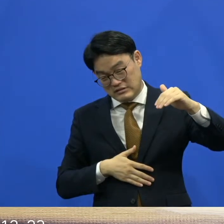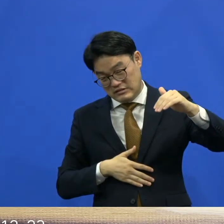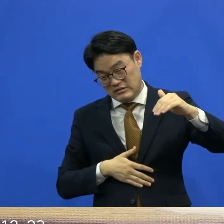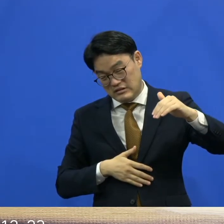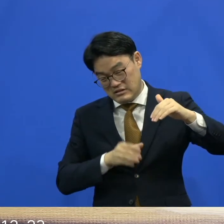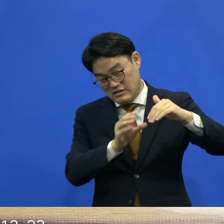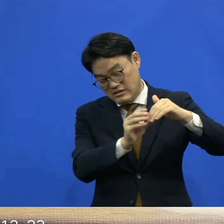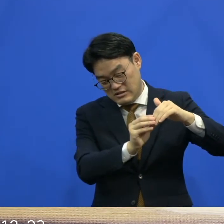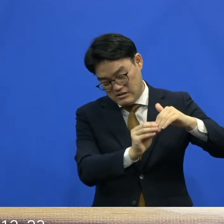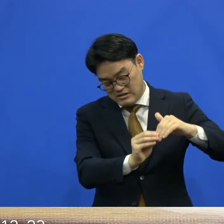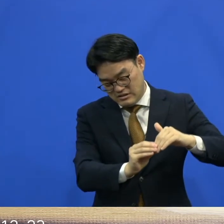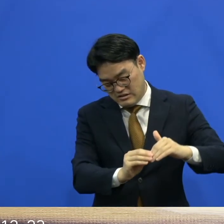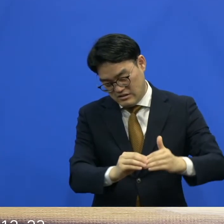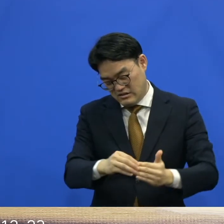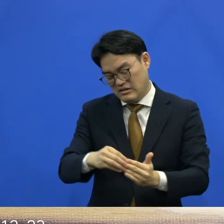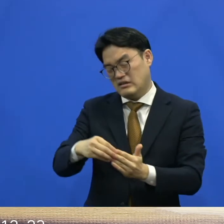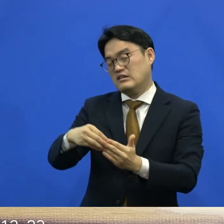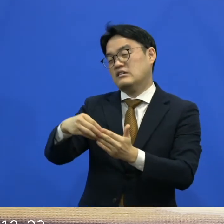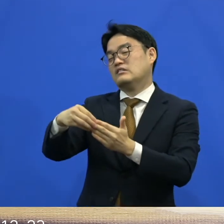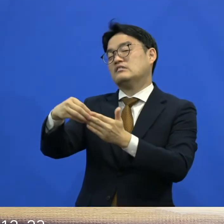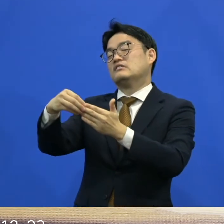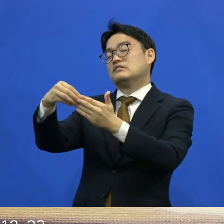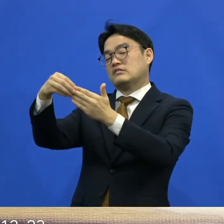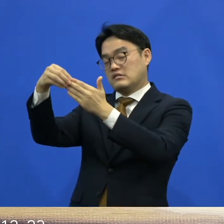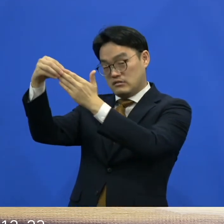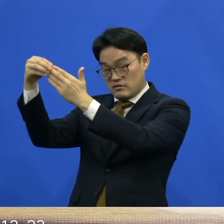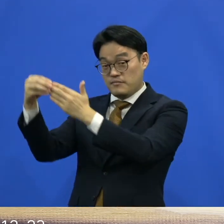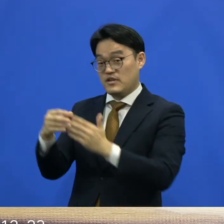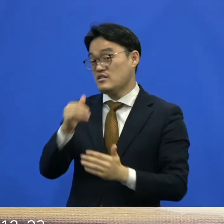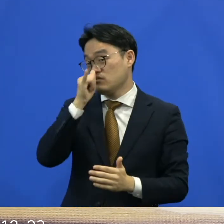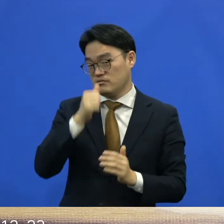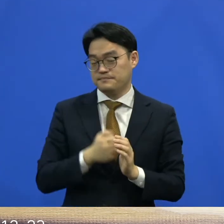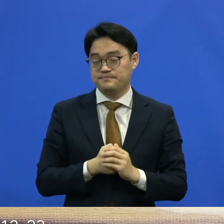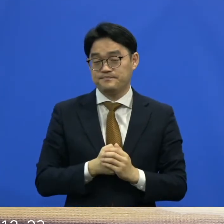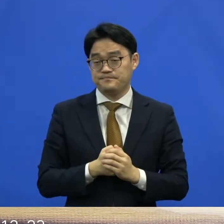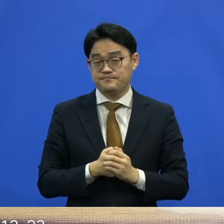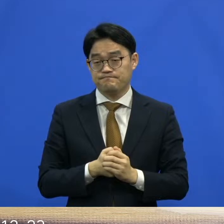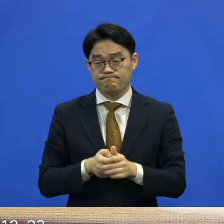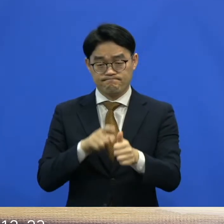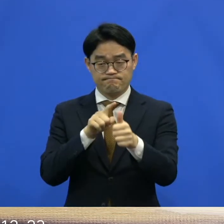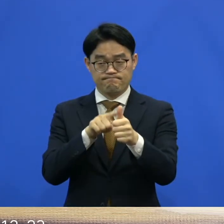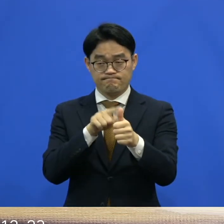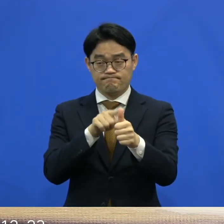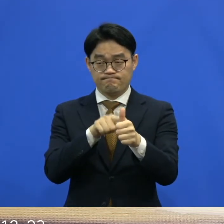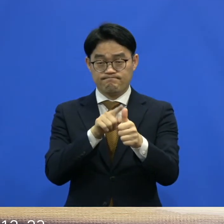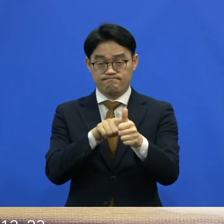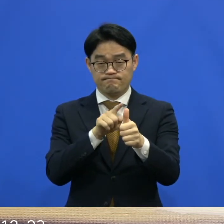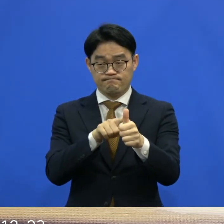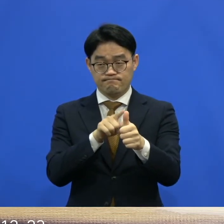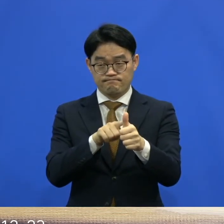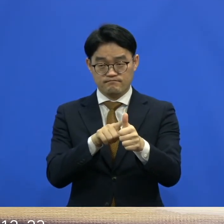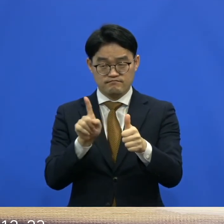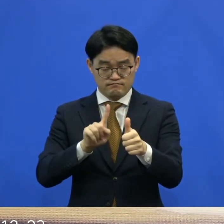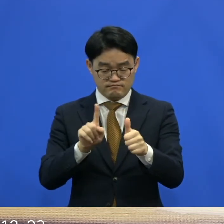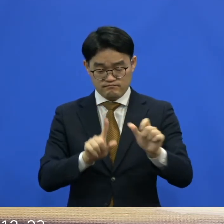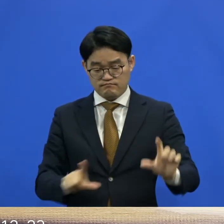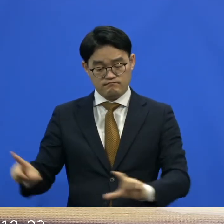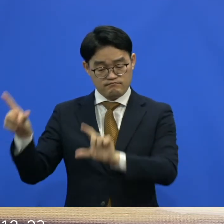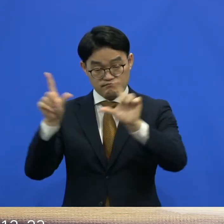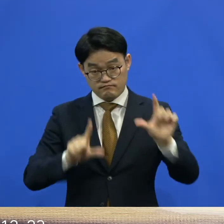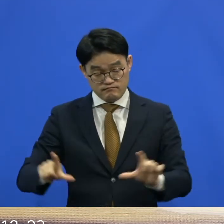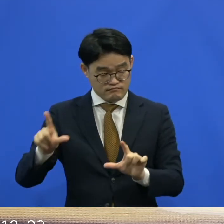언제든지 일어날 수 있는 일. 요셉의 생애를 보면 형들에 의해서 구덩이에 빠질 때부터 그